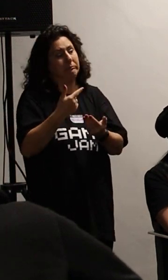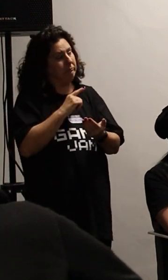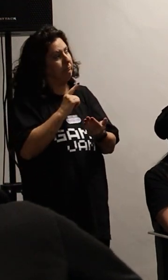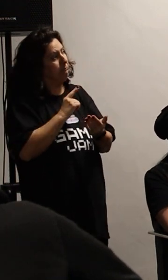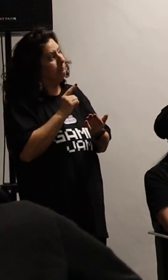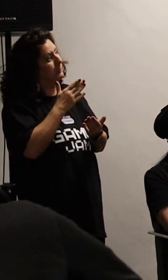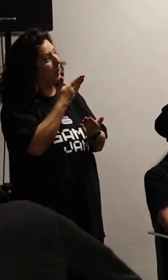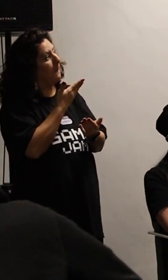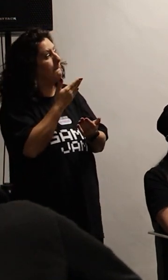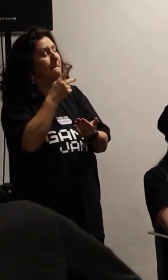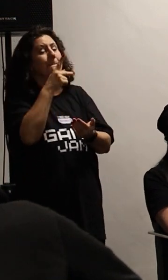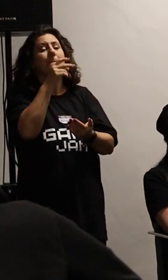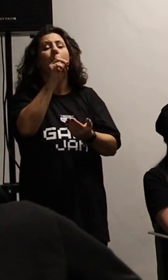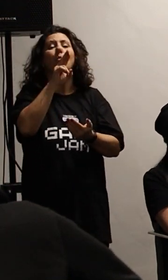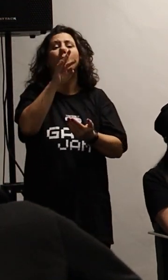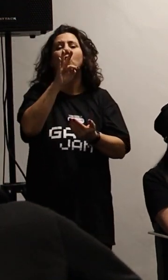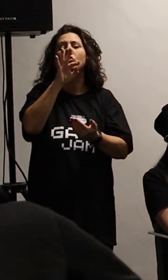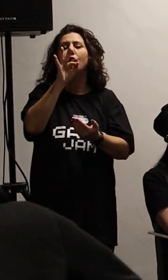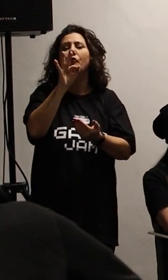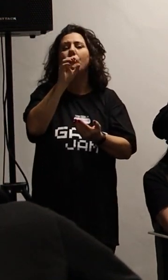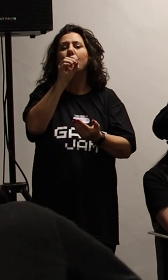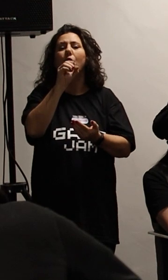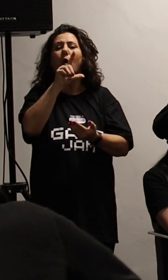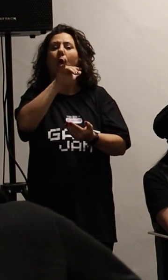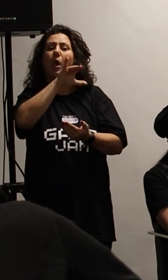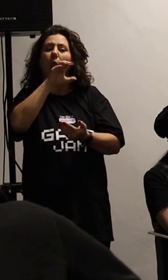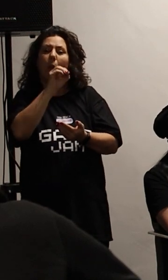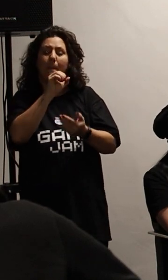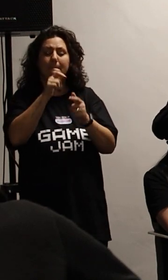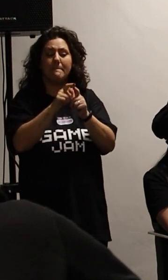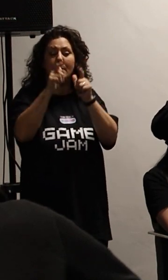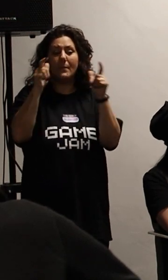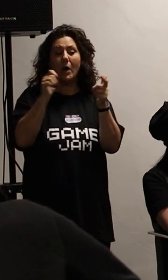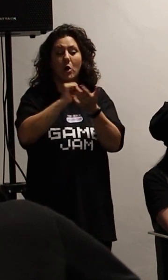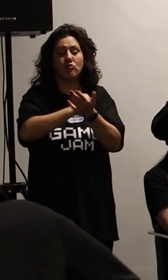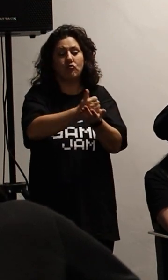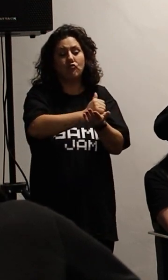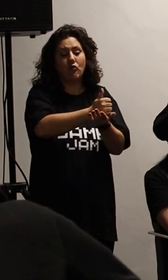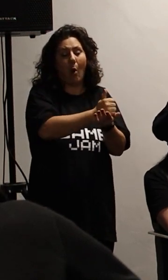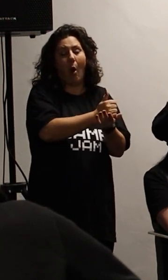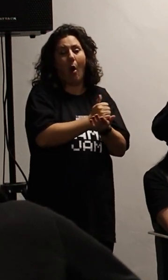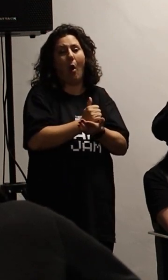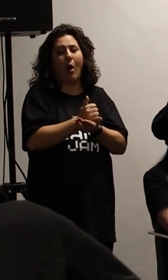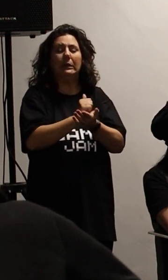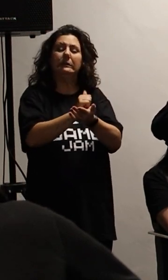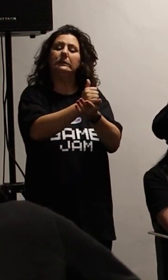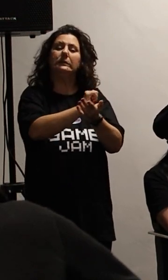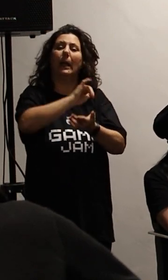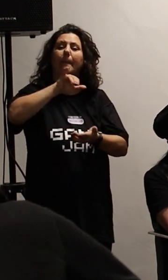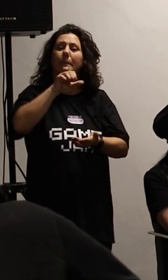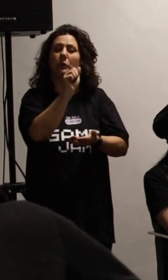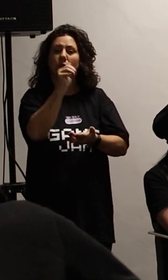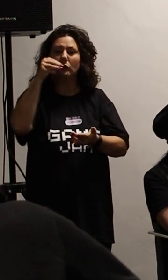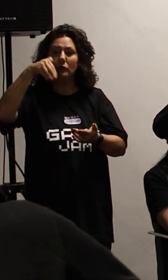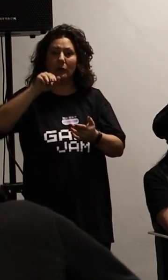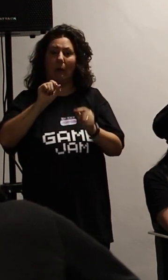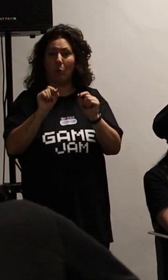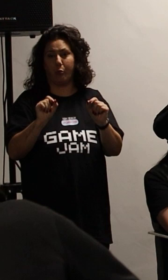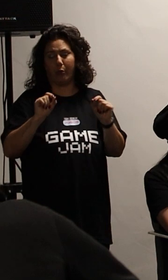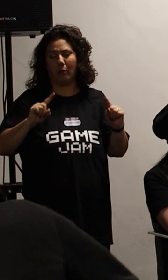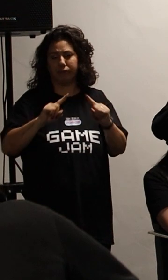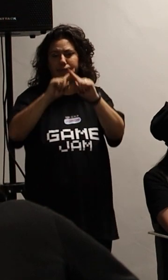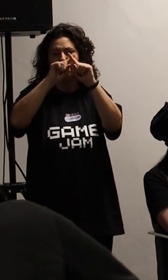Então, sempre o meu portfólio, quase todo ele, é de jogos de Game Jams. Então, algumas Game Jams, né, que são mais conhecidas, que